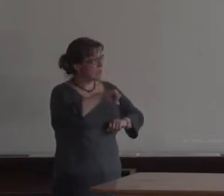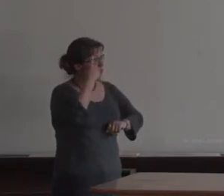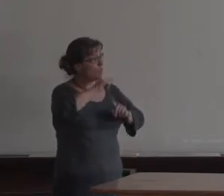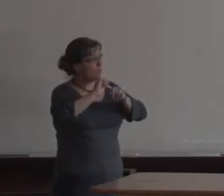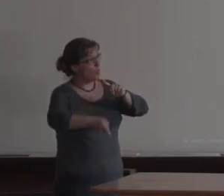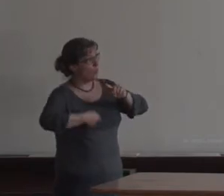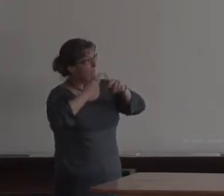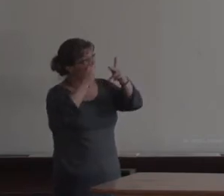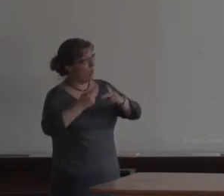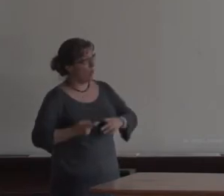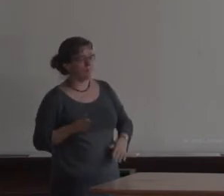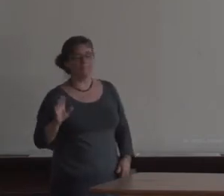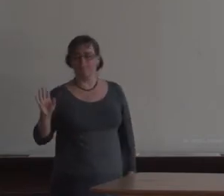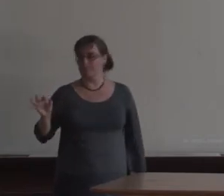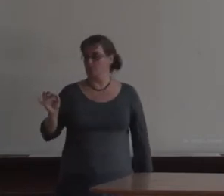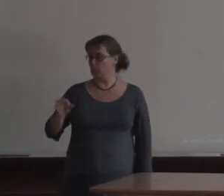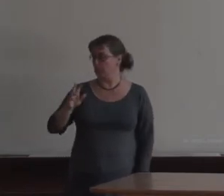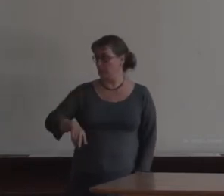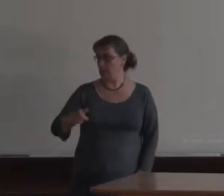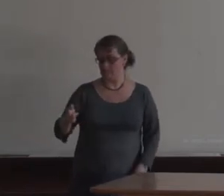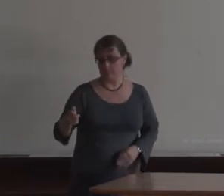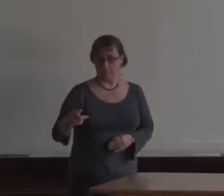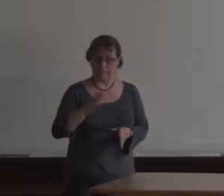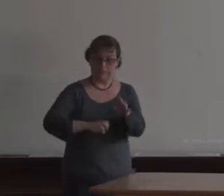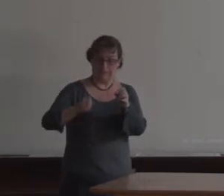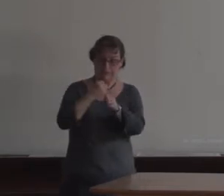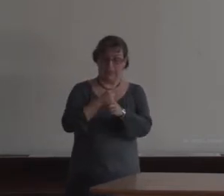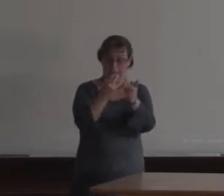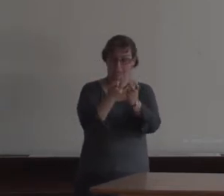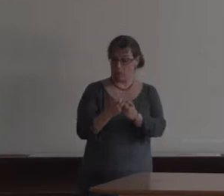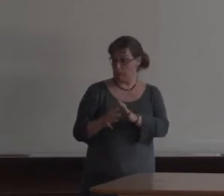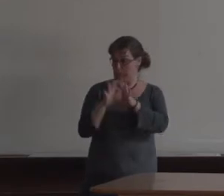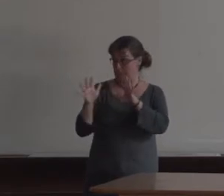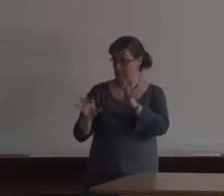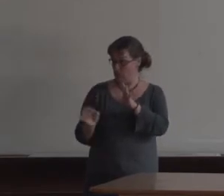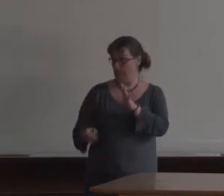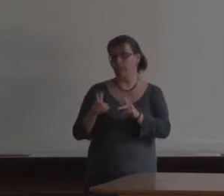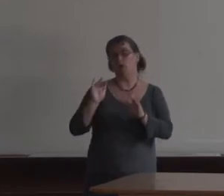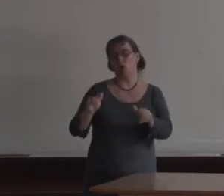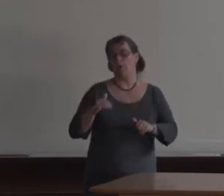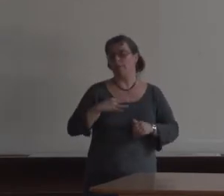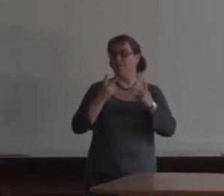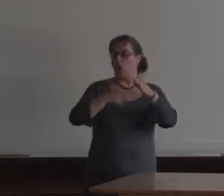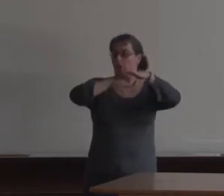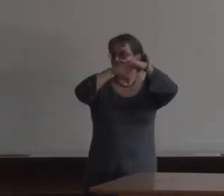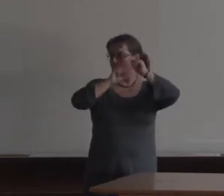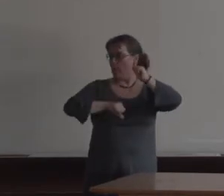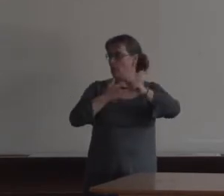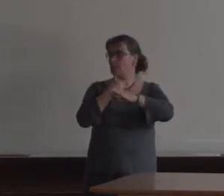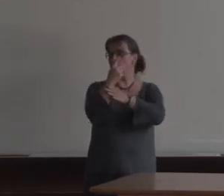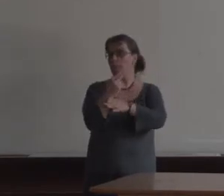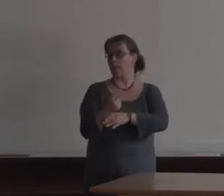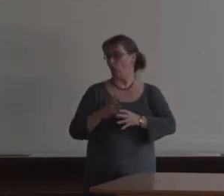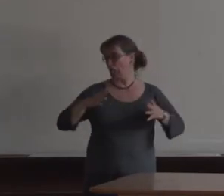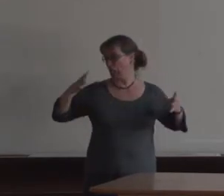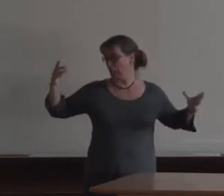Oui, en fait, il va générer de nombreux exemples, lui. Il y a une valeur limite qui est configurable parce que la combinatoire est très, très, très, très